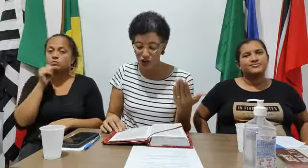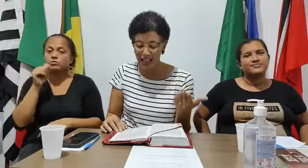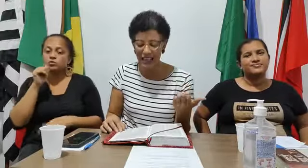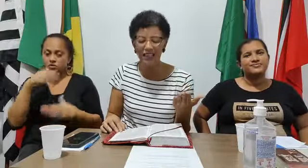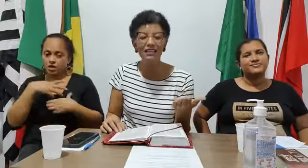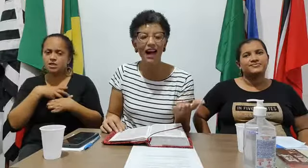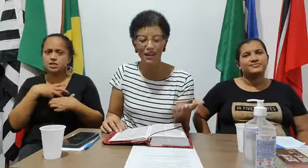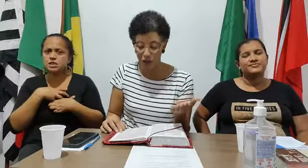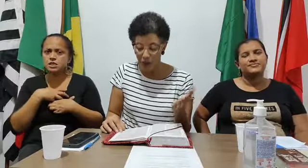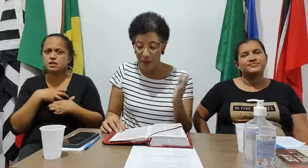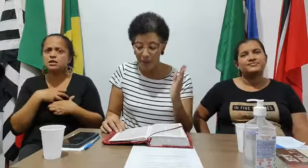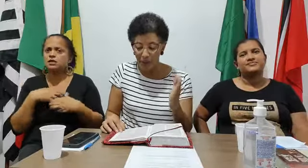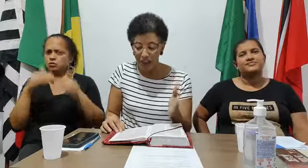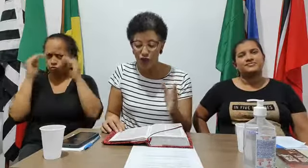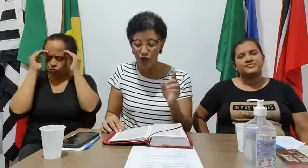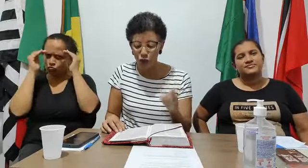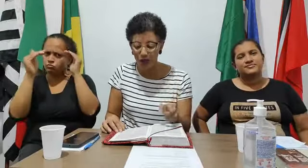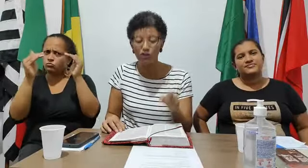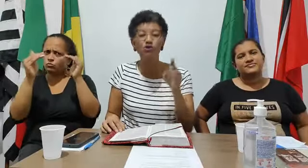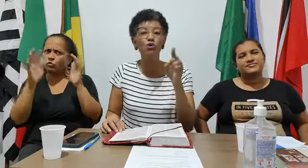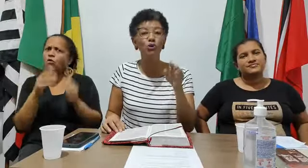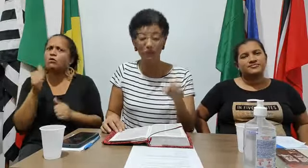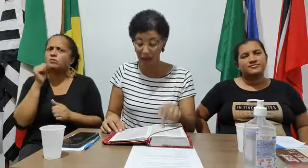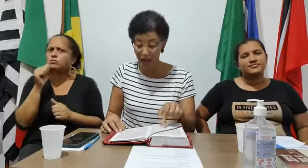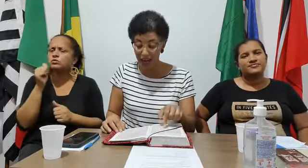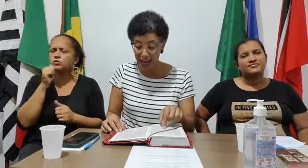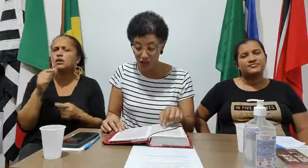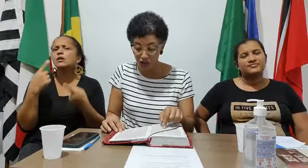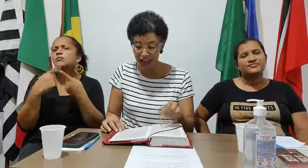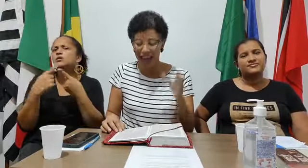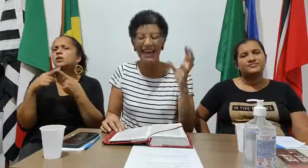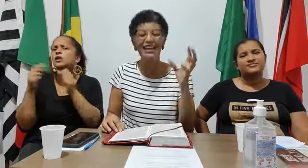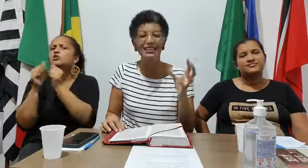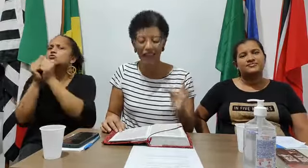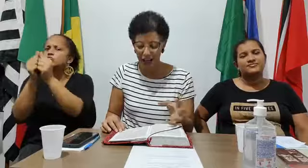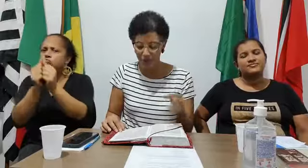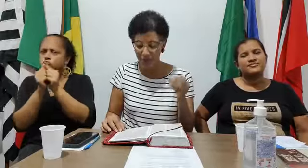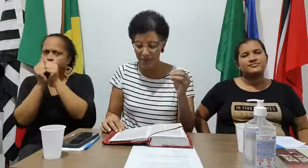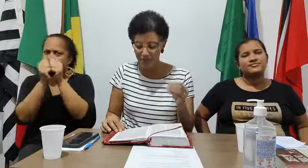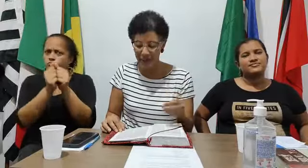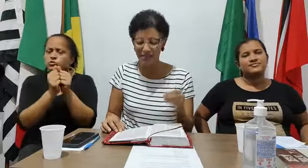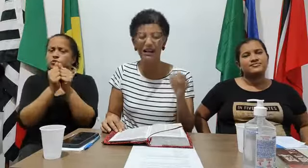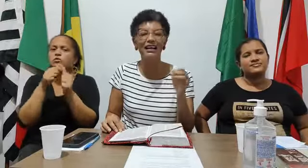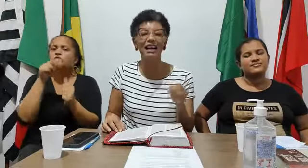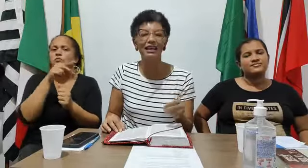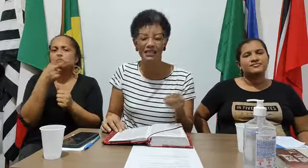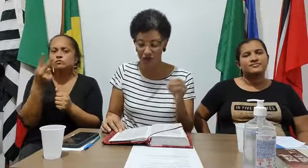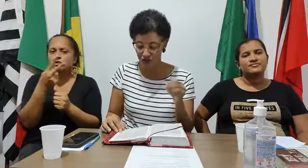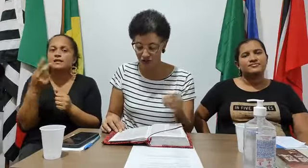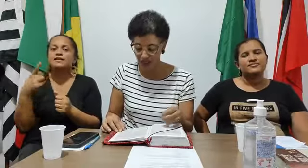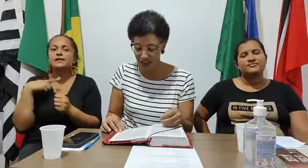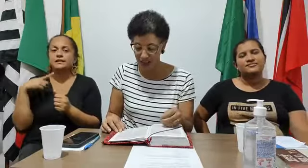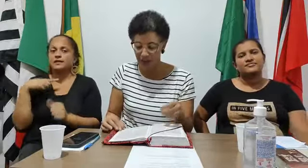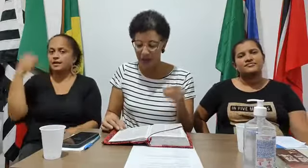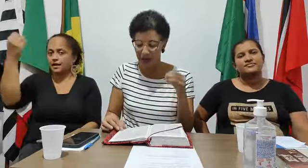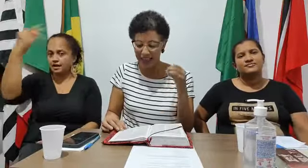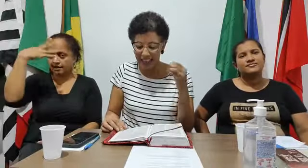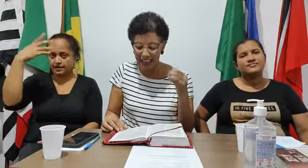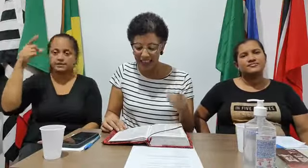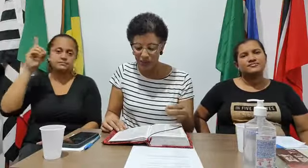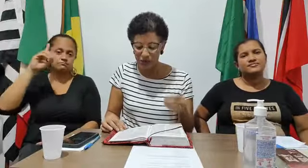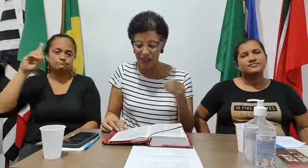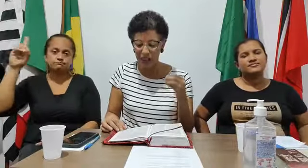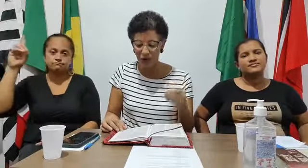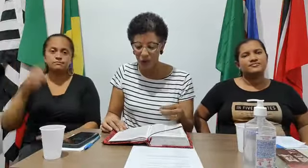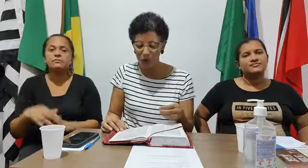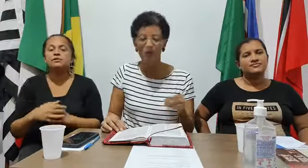com dignidade, porque sois juntamente herdeiros da mesma graça de vida, para que